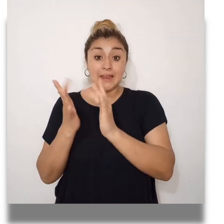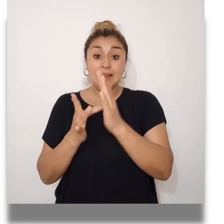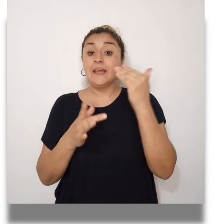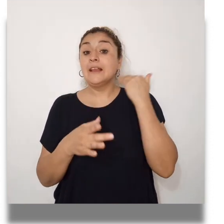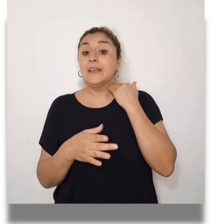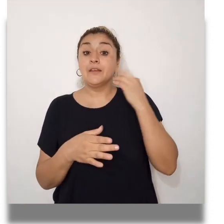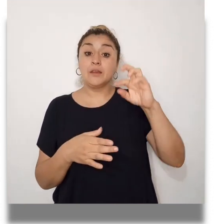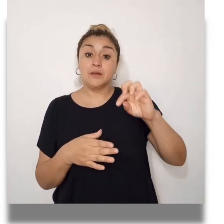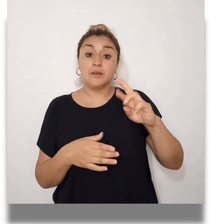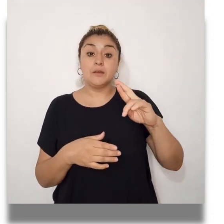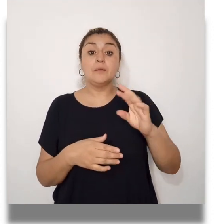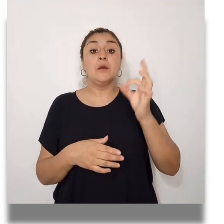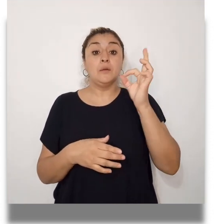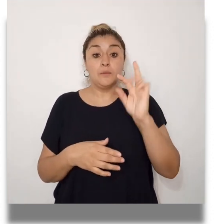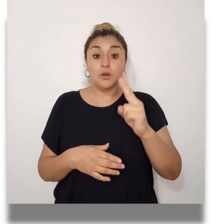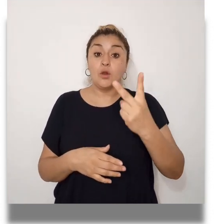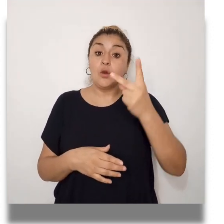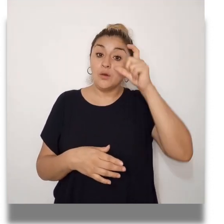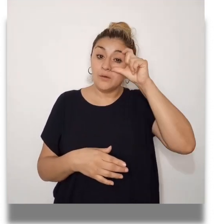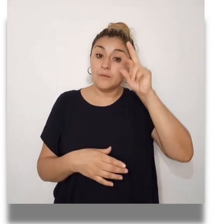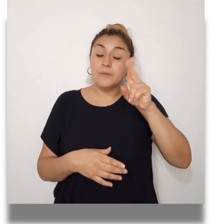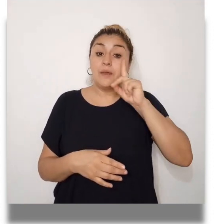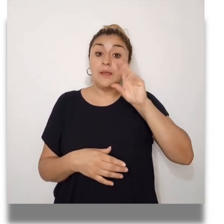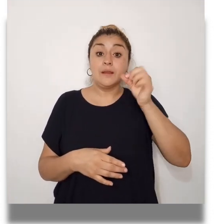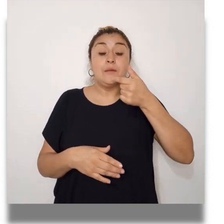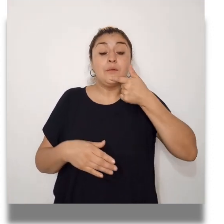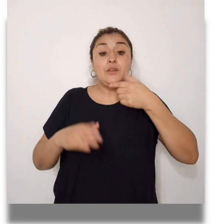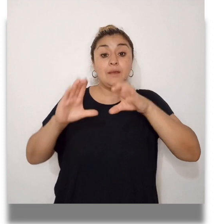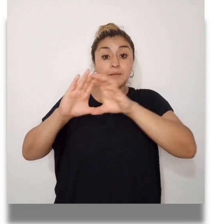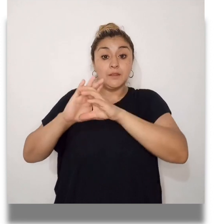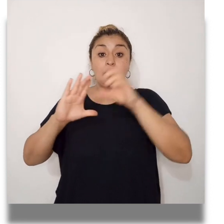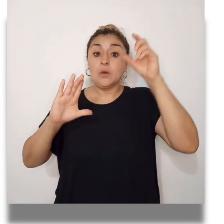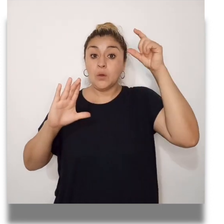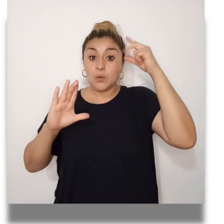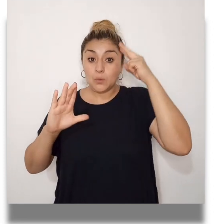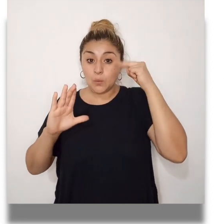Proverbios, capítulo 9, versículo 10.